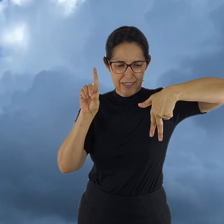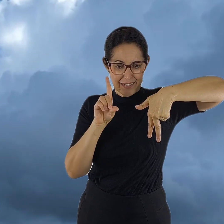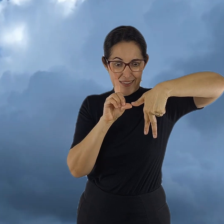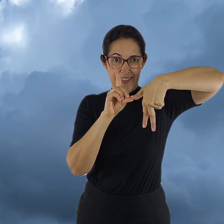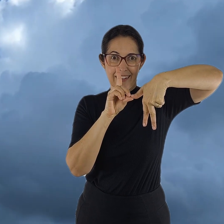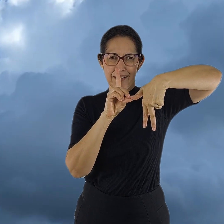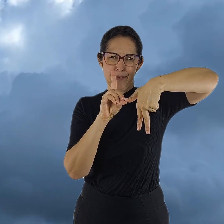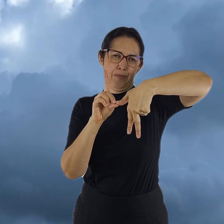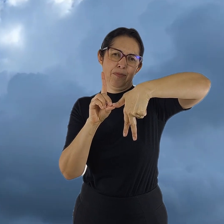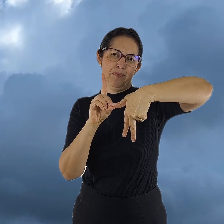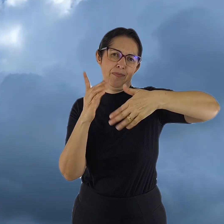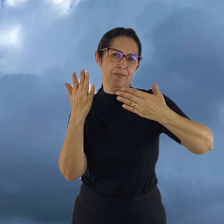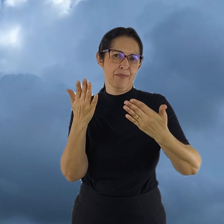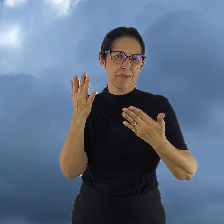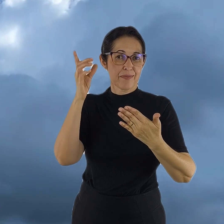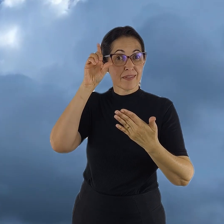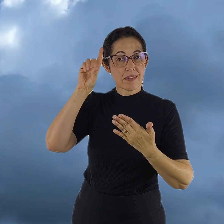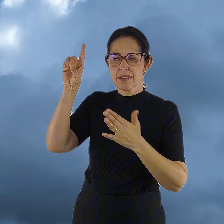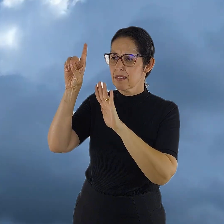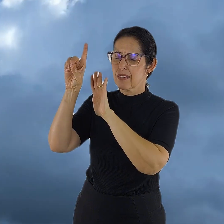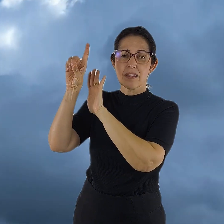Porque não é se Ele quer,